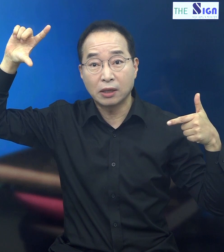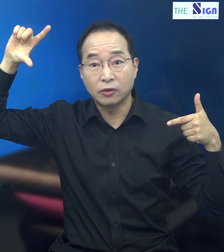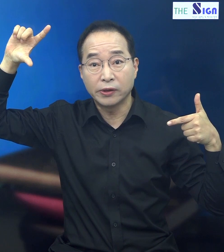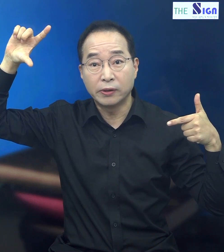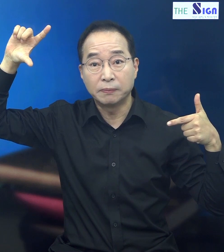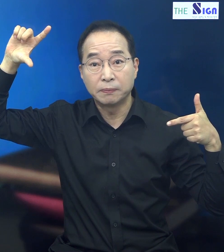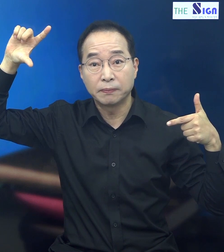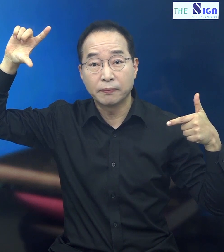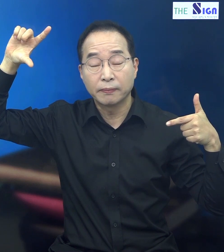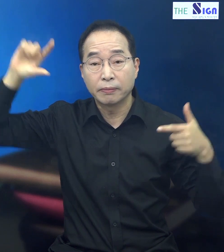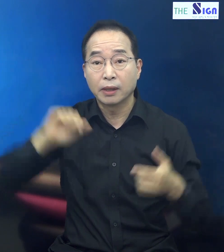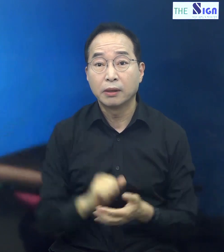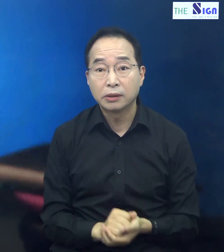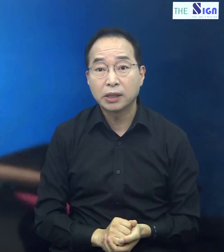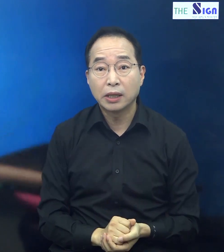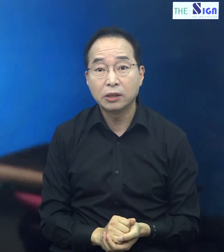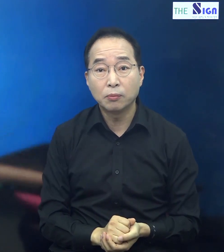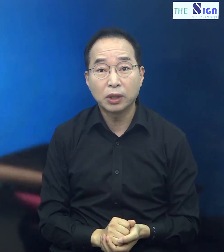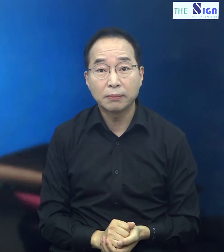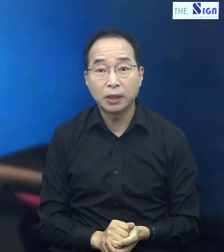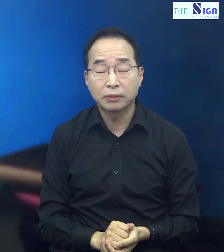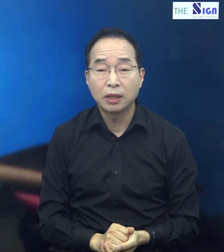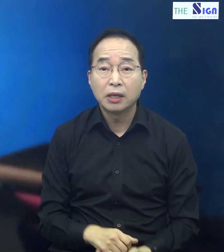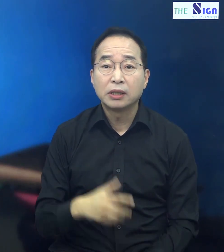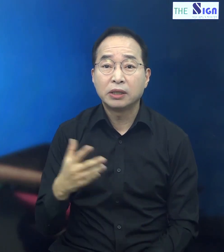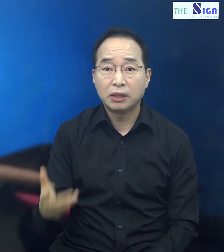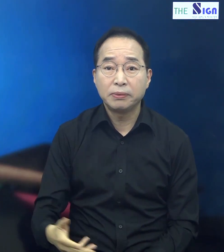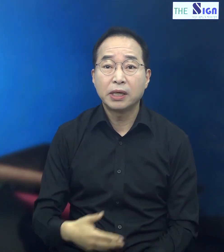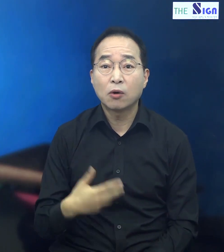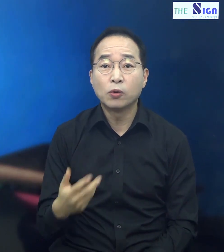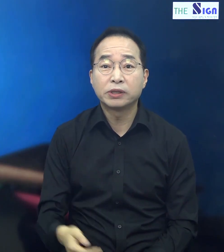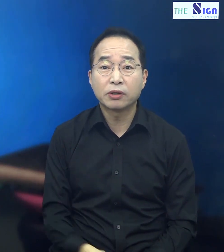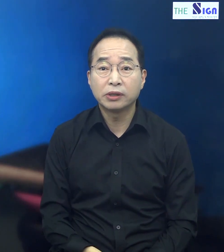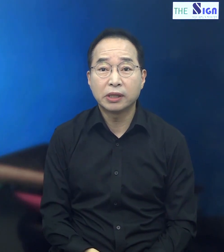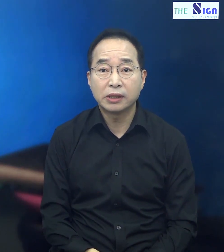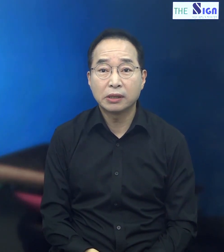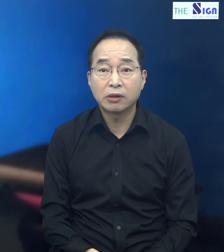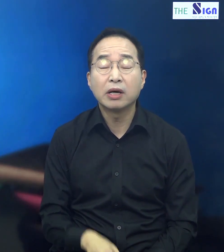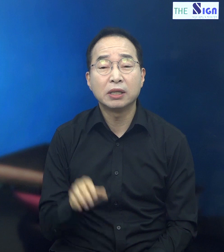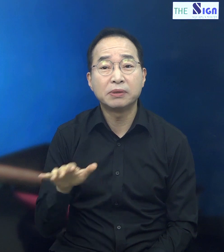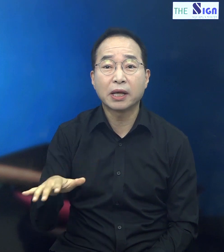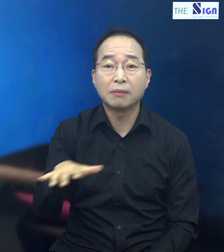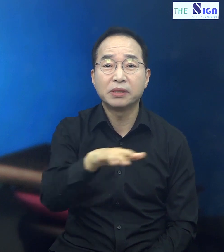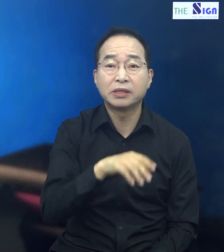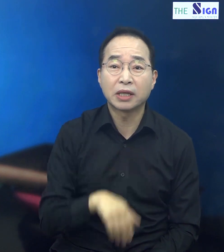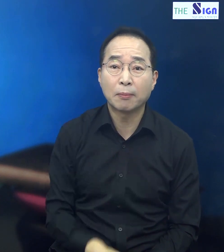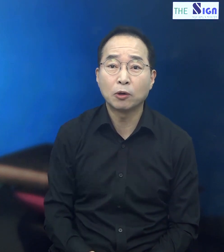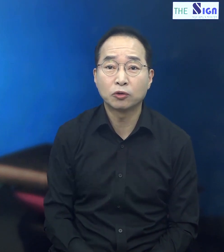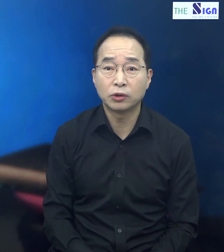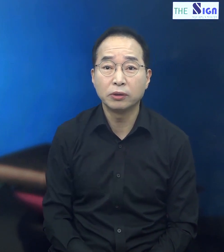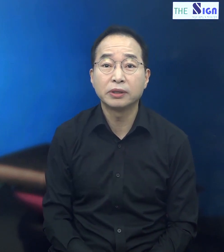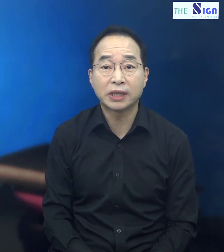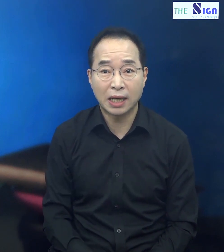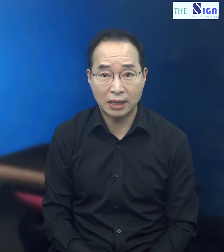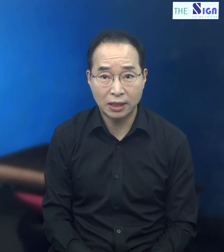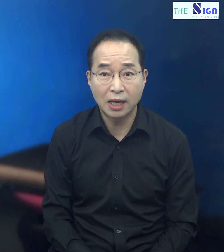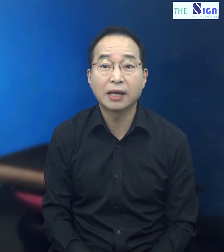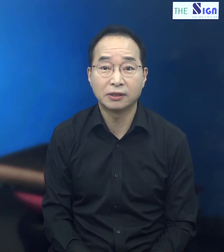거예요. 자, 이건 뭐냐면 TV나 공식적인 자리에서 이미 사람들이 그 사람 얼굴을 잘 안다라는